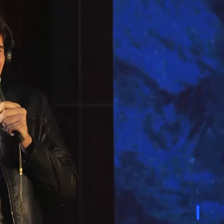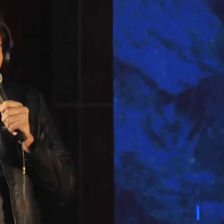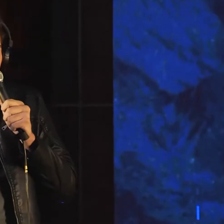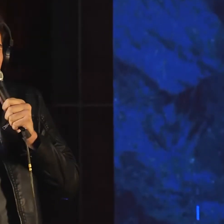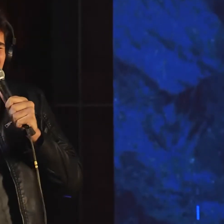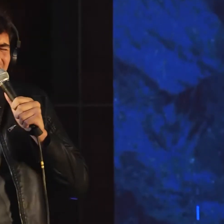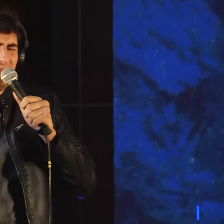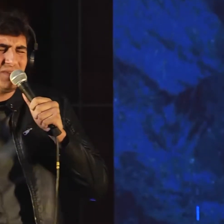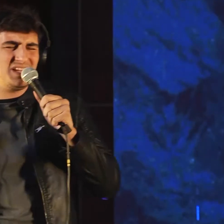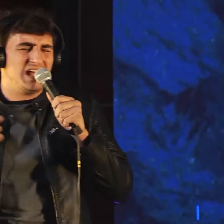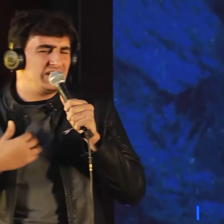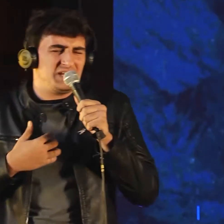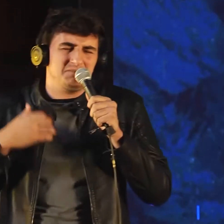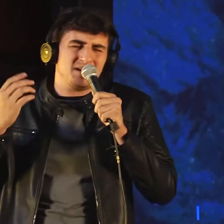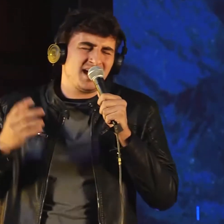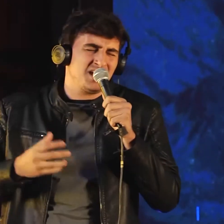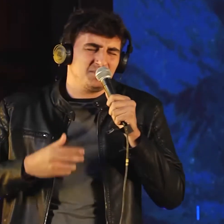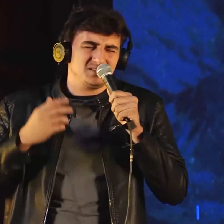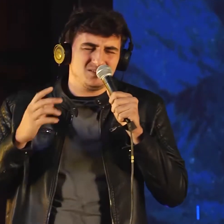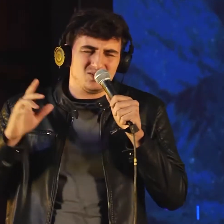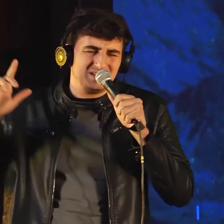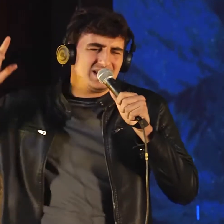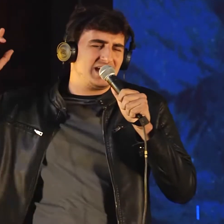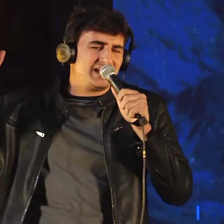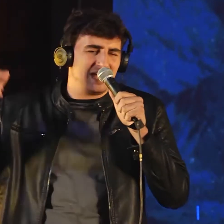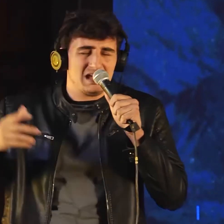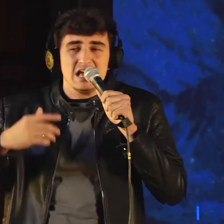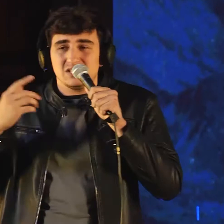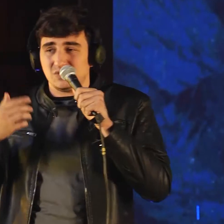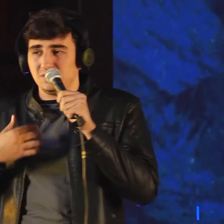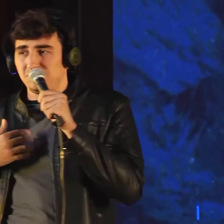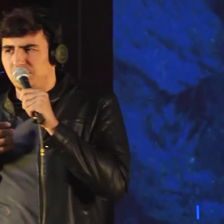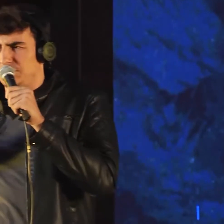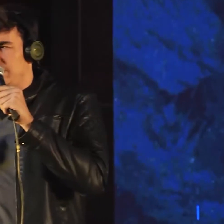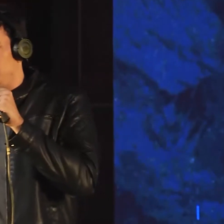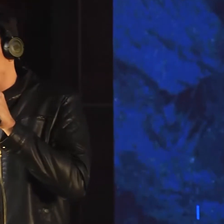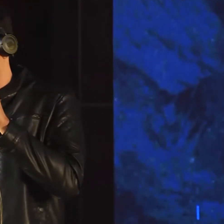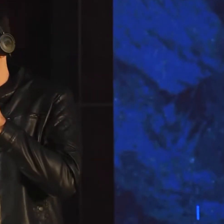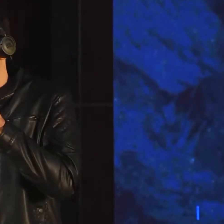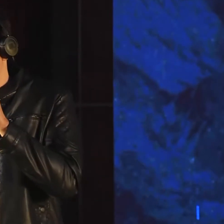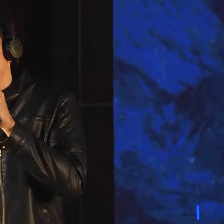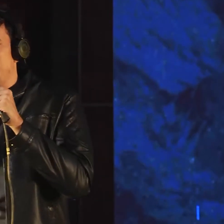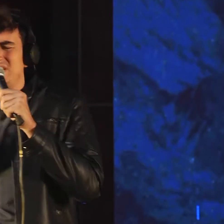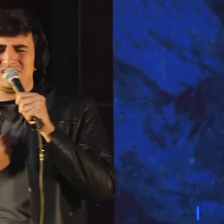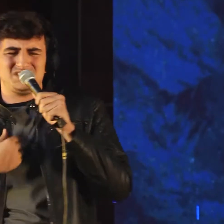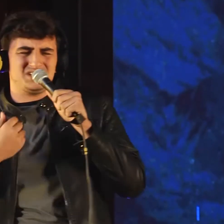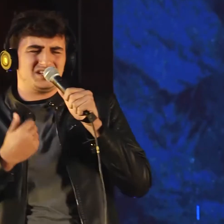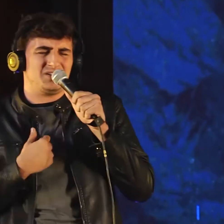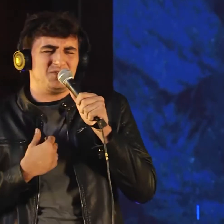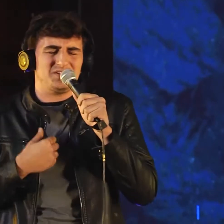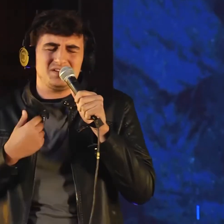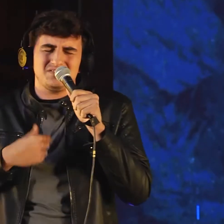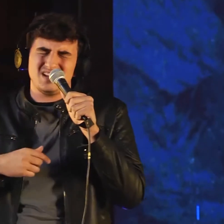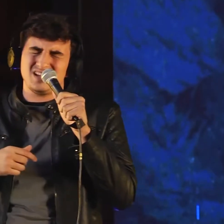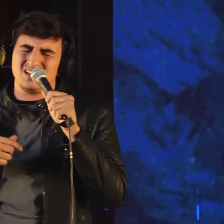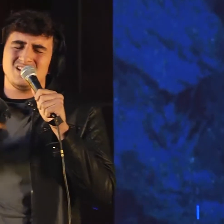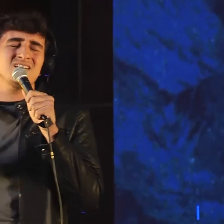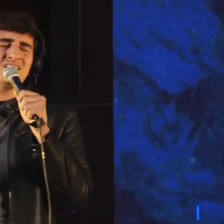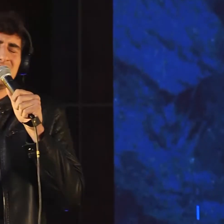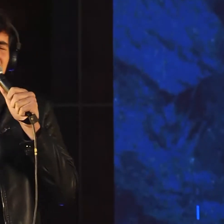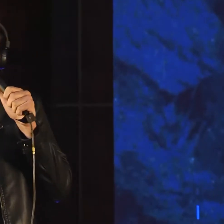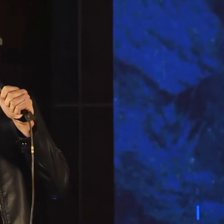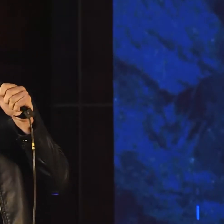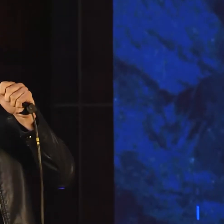Jamais irá deixar-me, nem me abandonará, se fiel e obediente eu